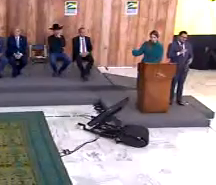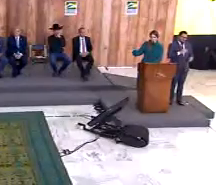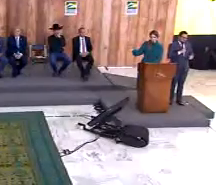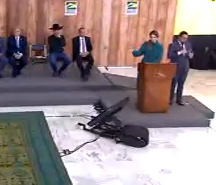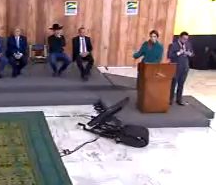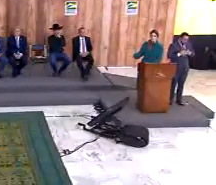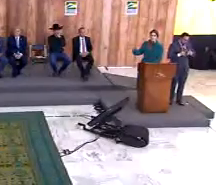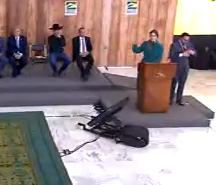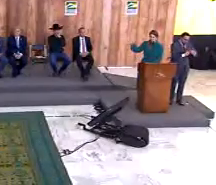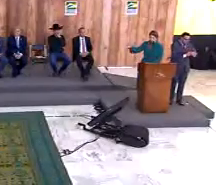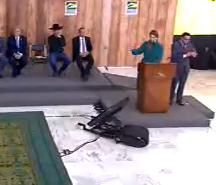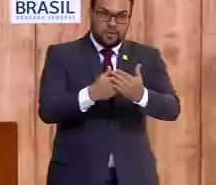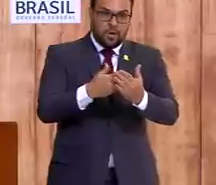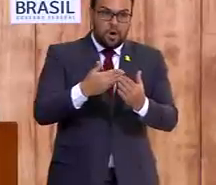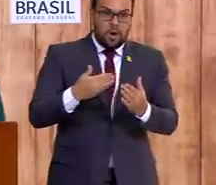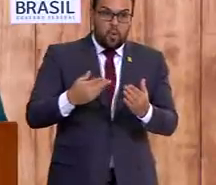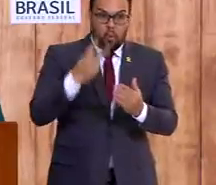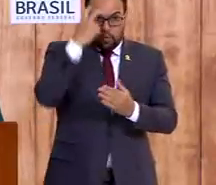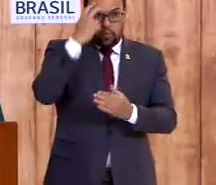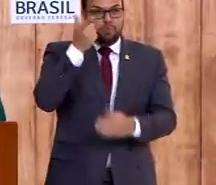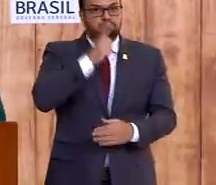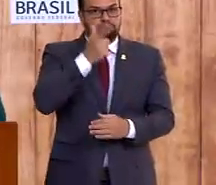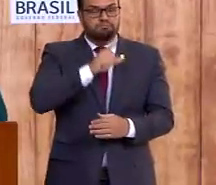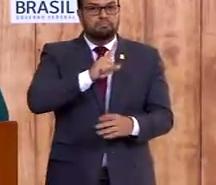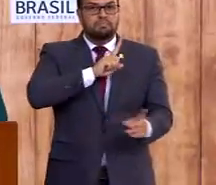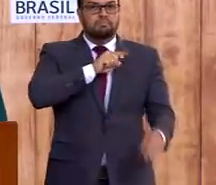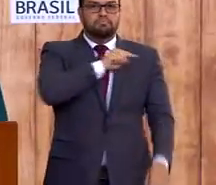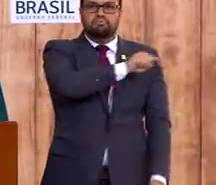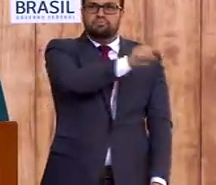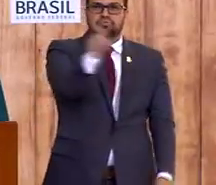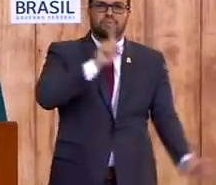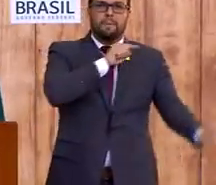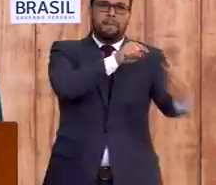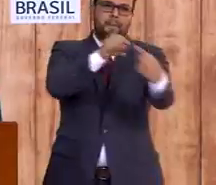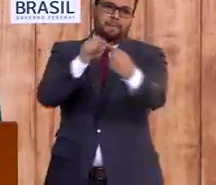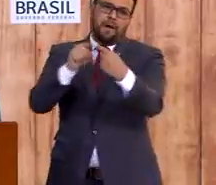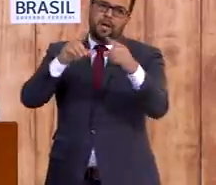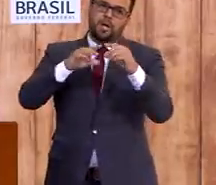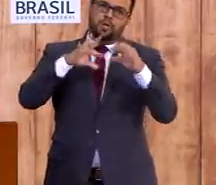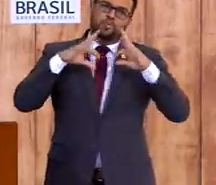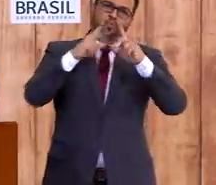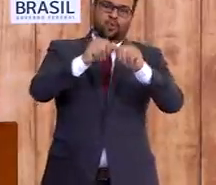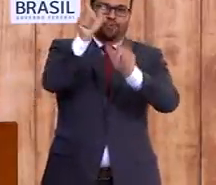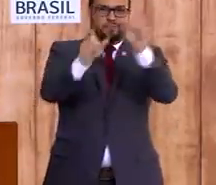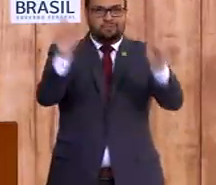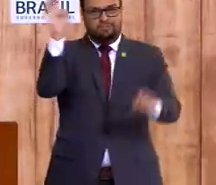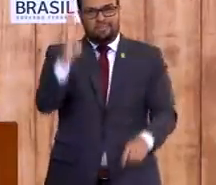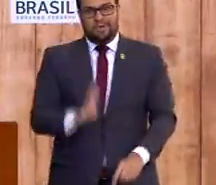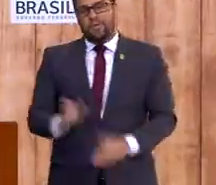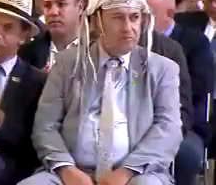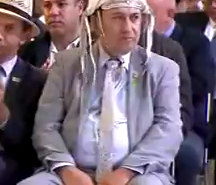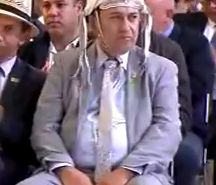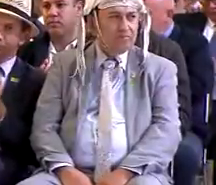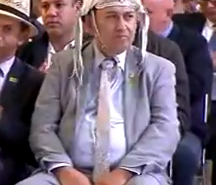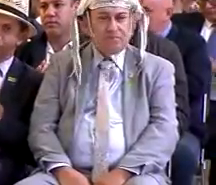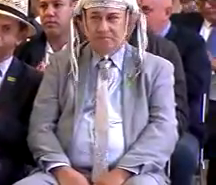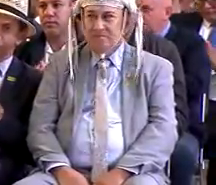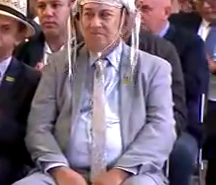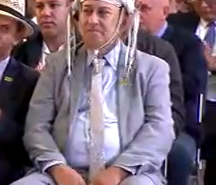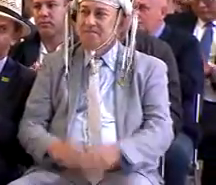cheguem ao cidadão comum cheguem a cada brasileiro muito obrigada a secretária pelo fato ela foi não